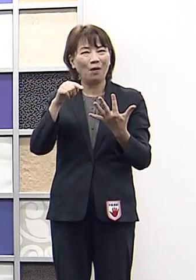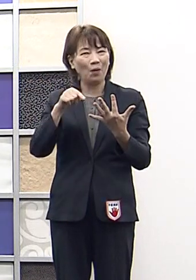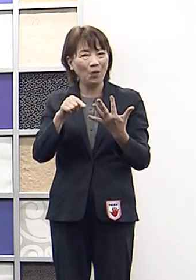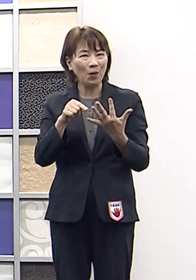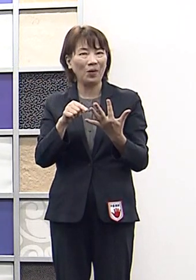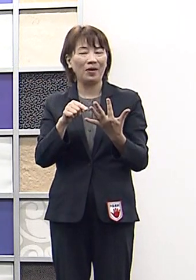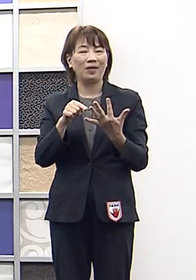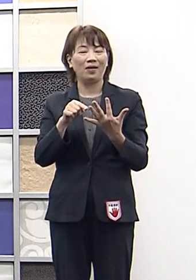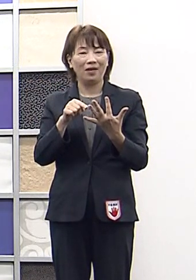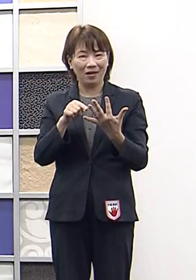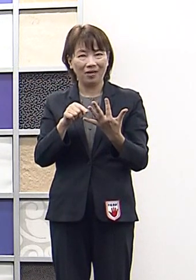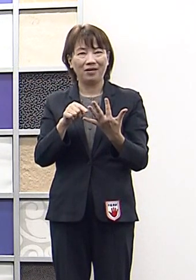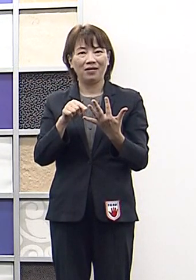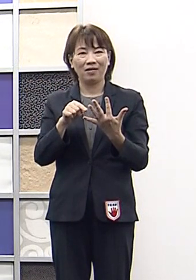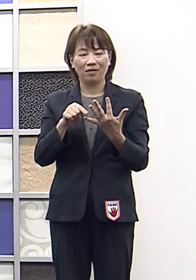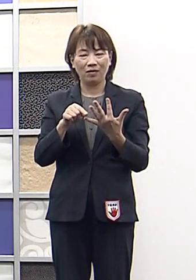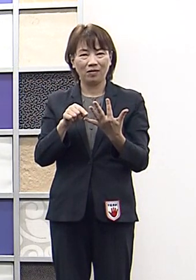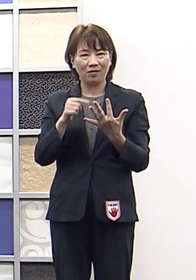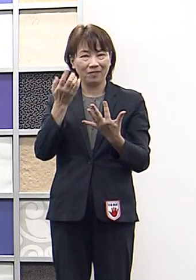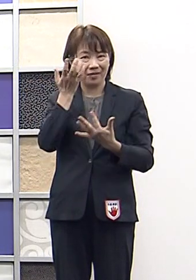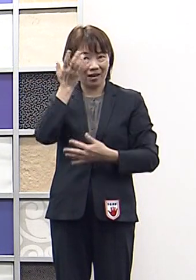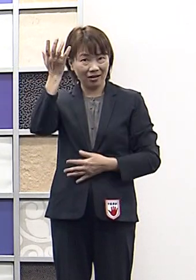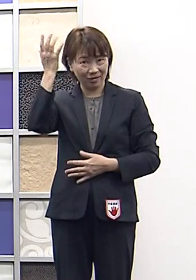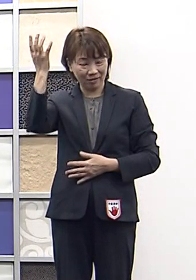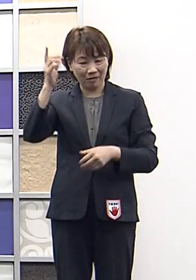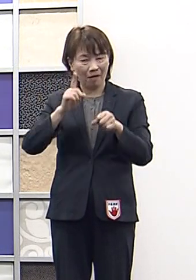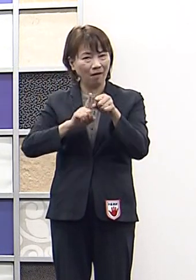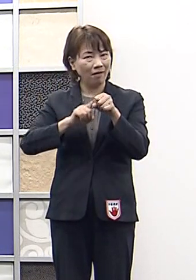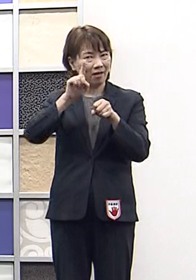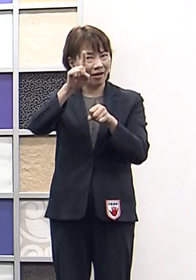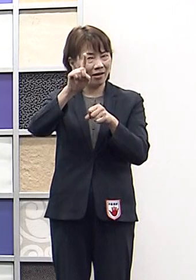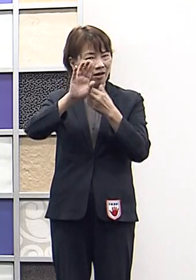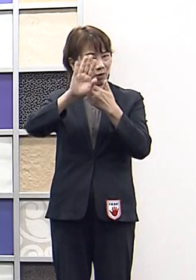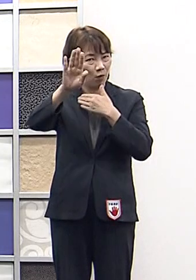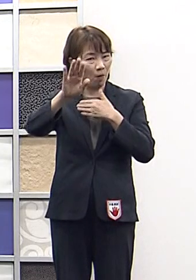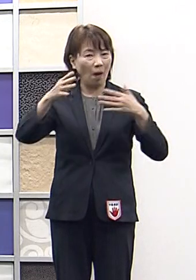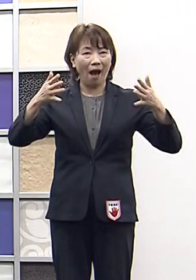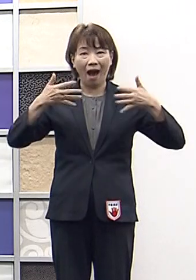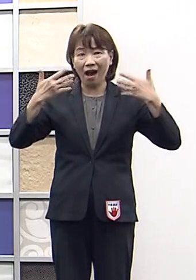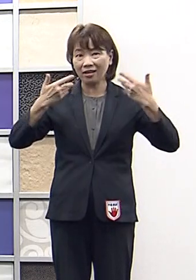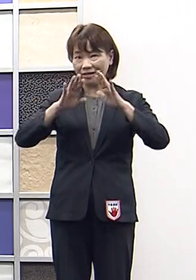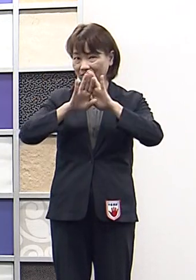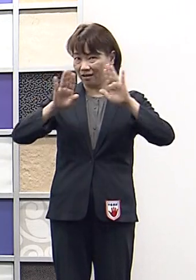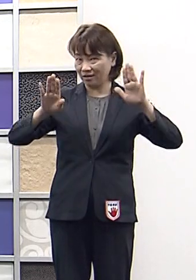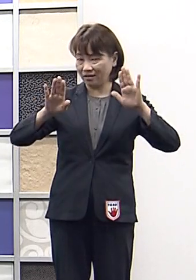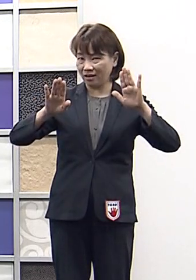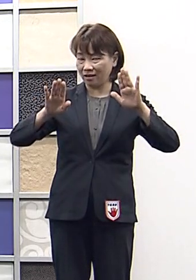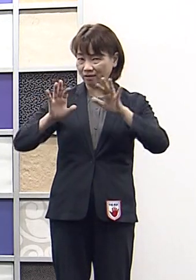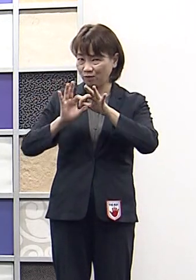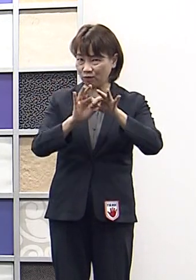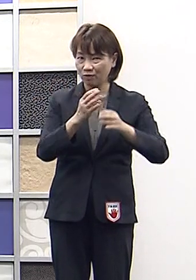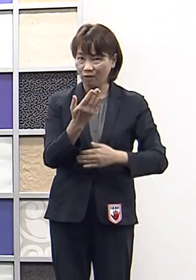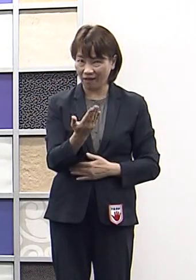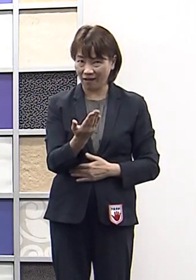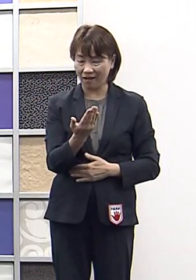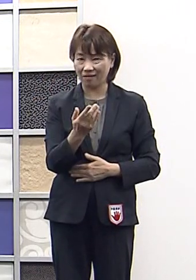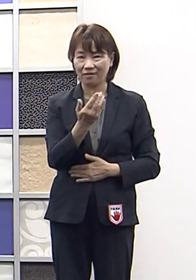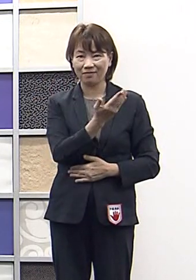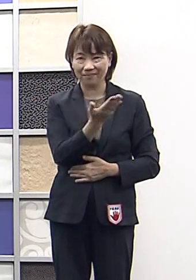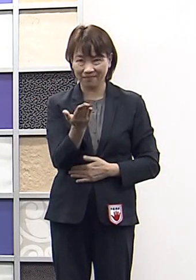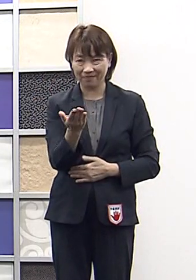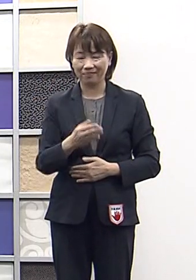と、来年以降秋開催が続くのか、その辺のお考えも合わせて教えてください。